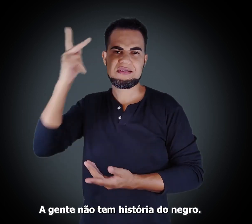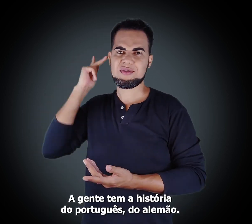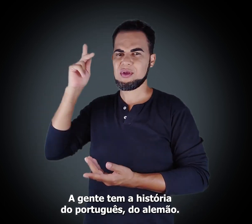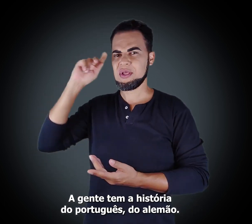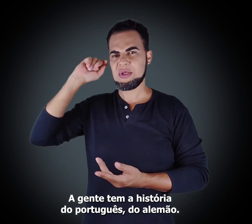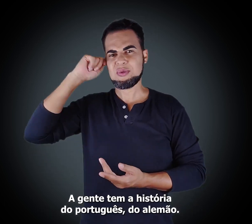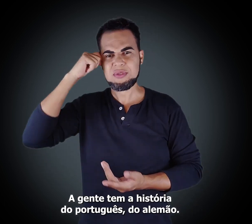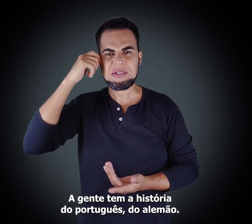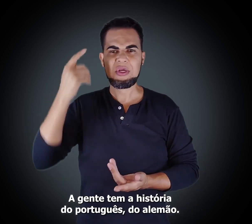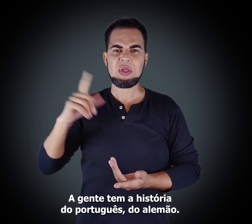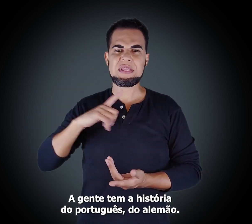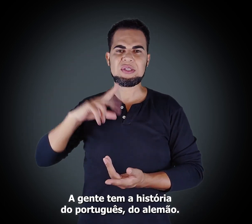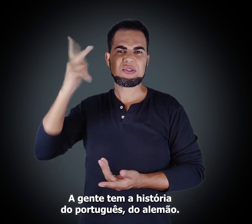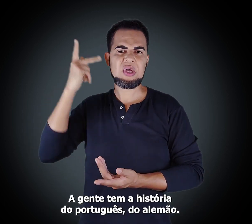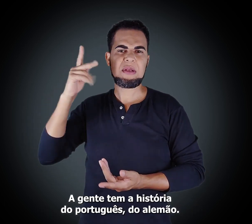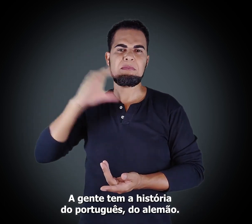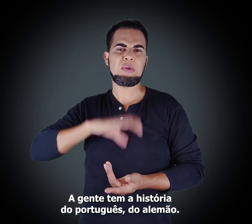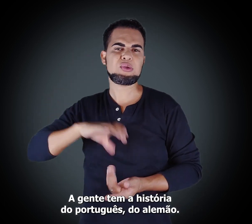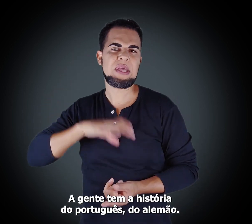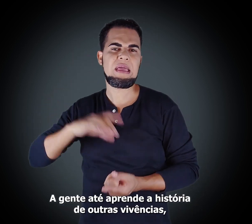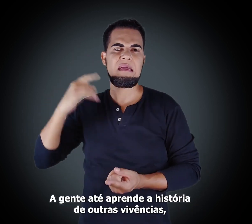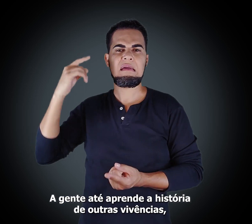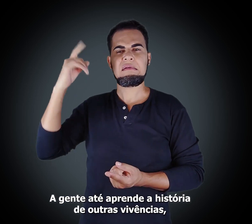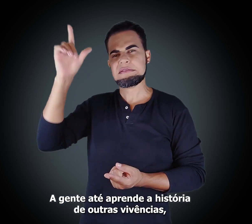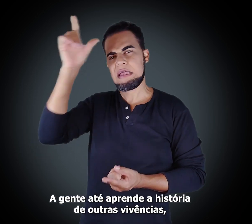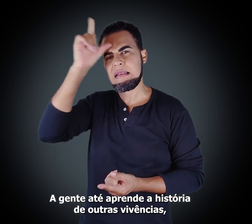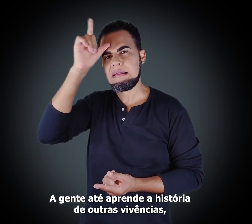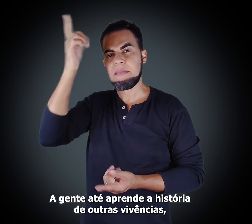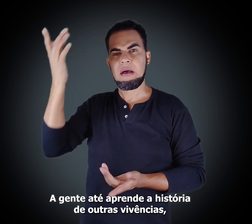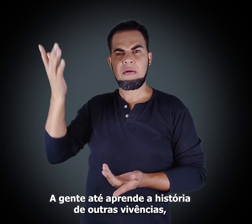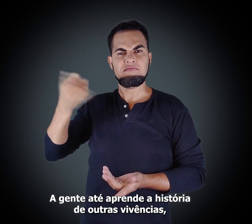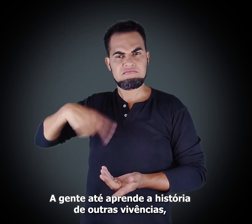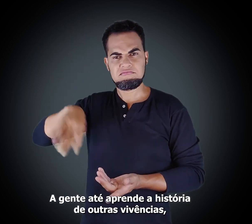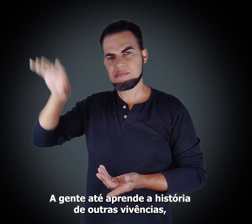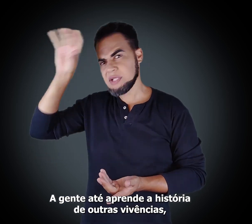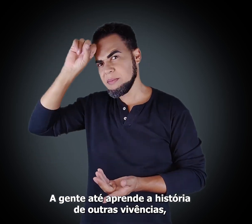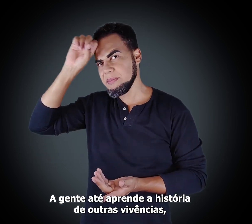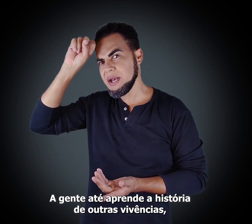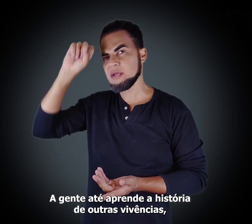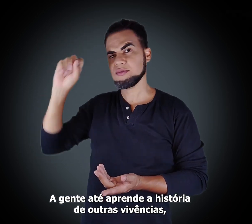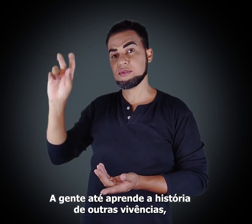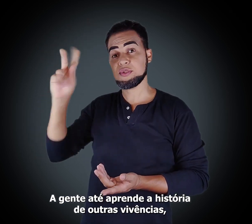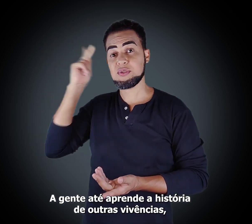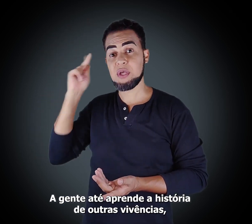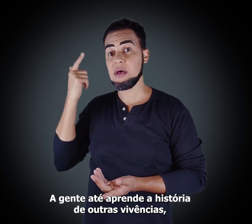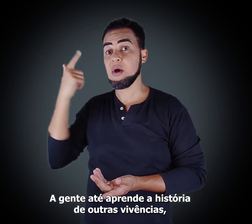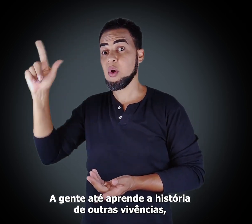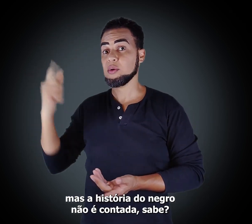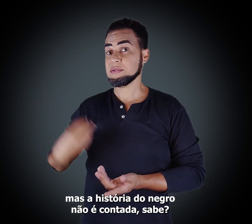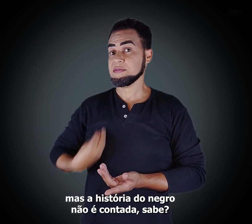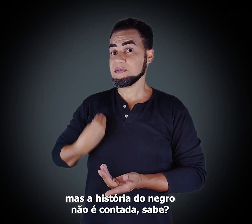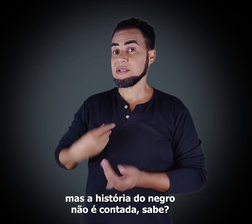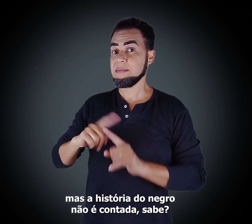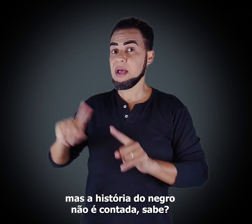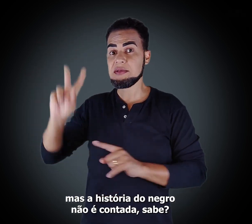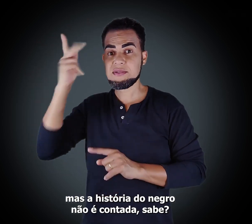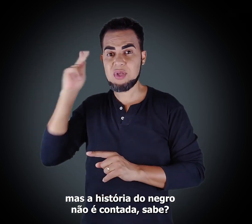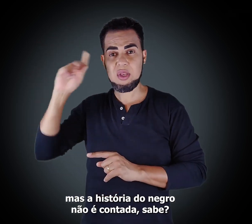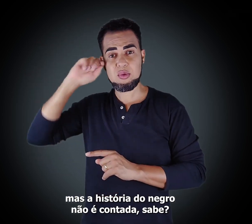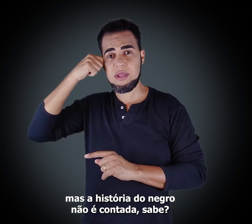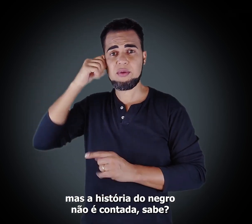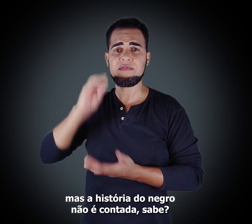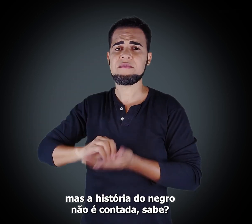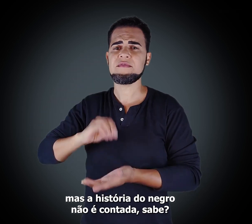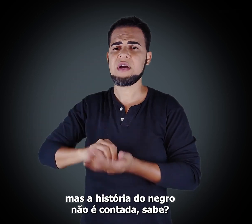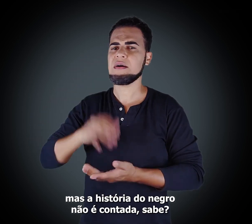negro, a gente tem a história do português, do alemão, a gente até aprende a história de outras vivências, mas a história do negro